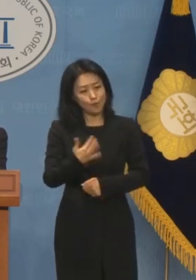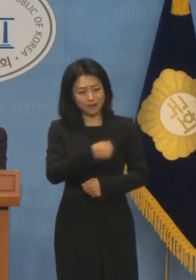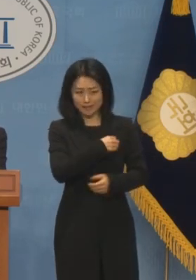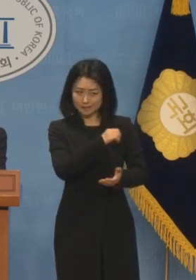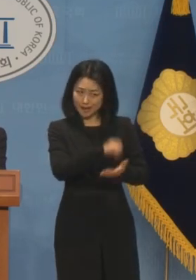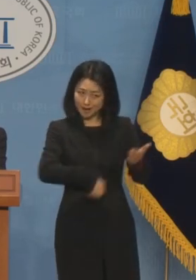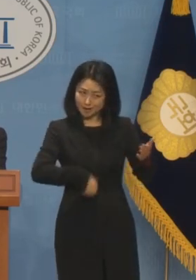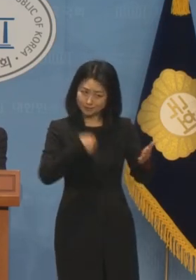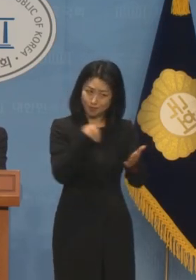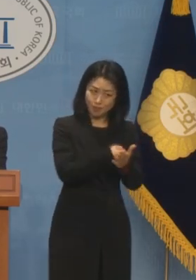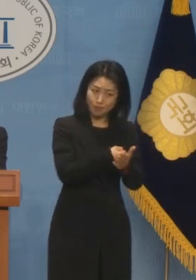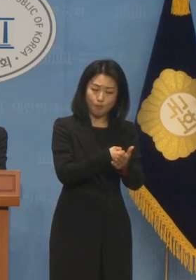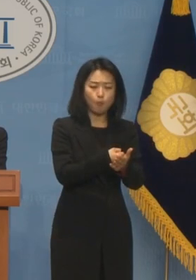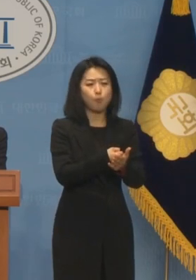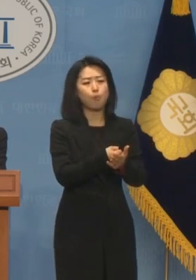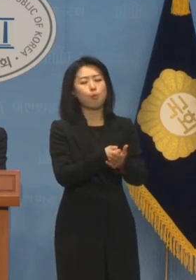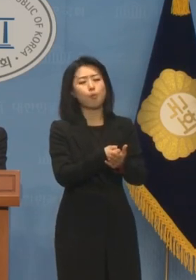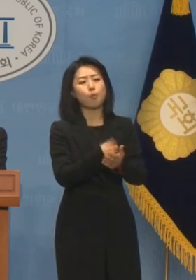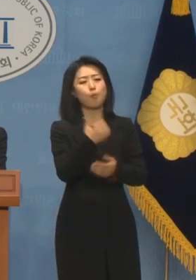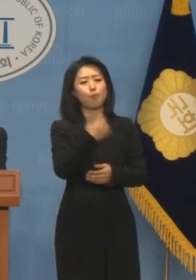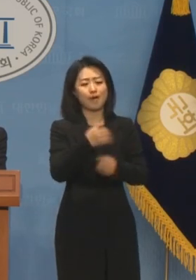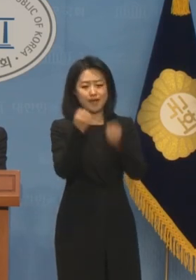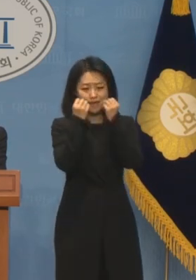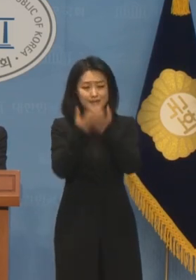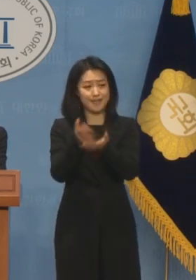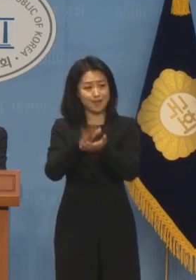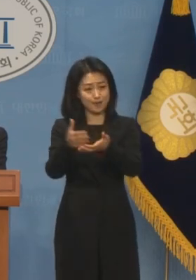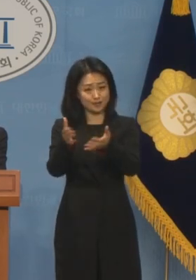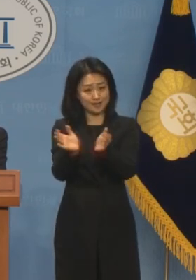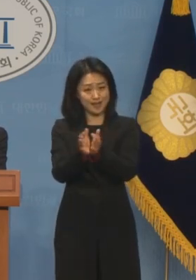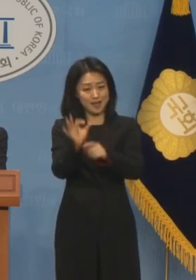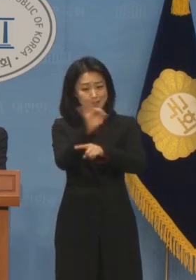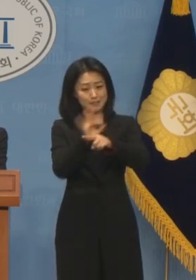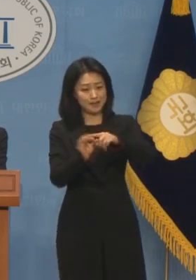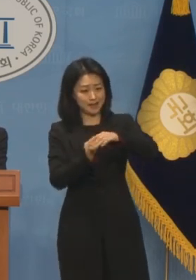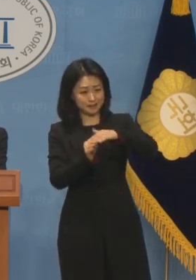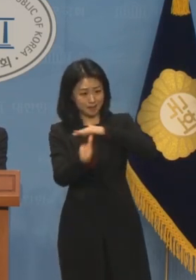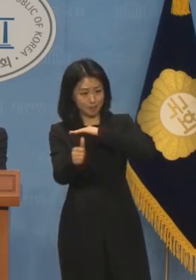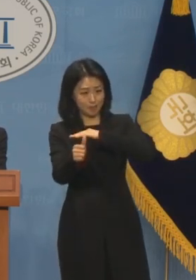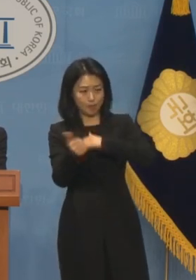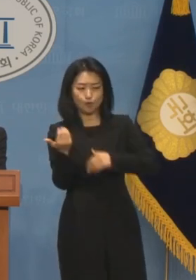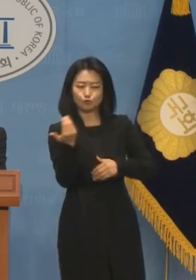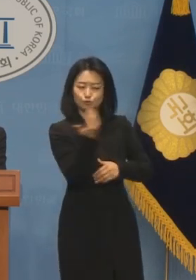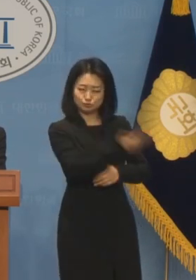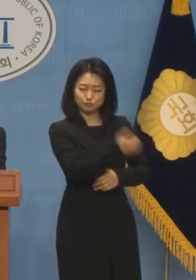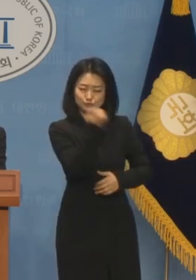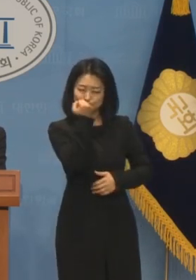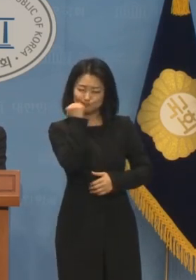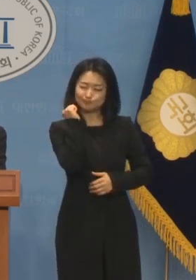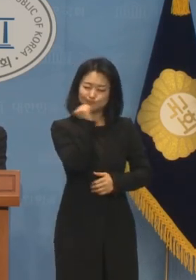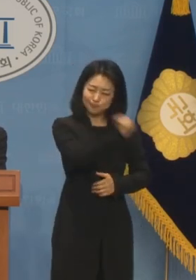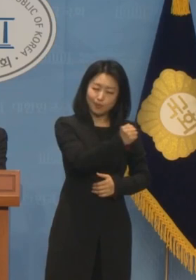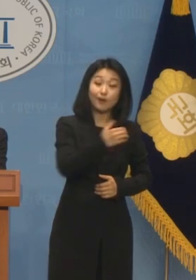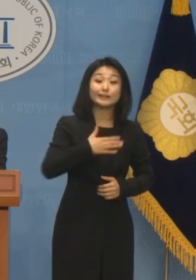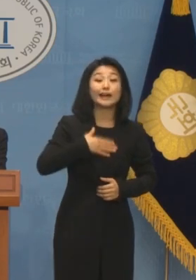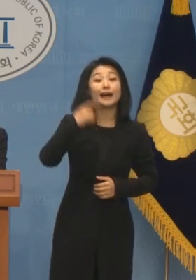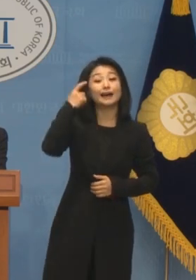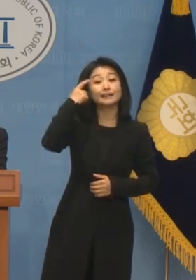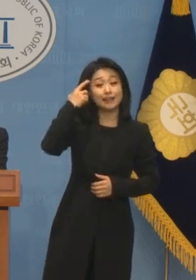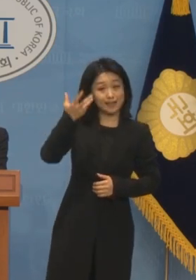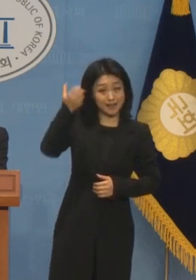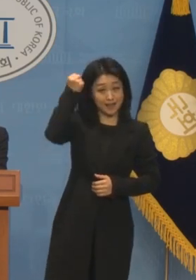탈당을 결정할 때는 이미 개혁신당에서 비례대표로 보장받았을 것이라는 것에